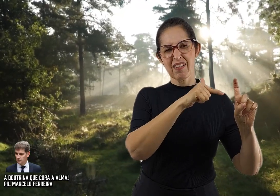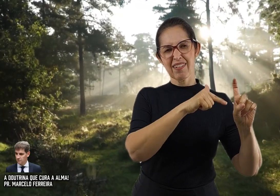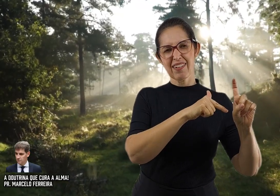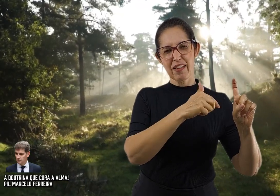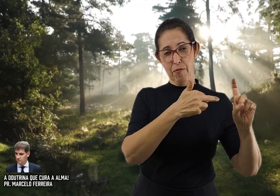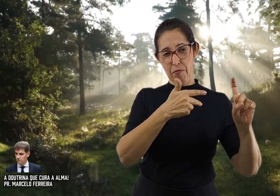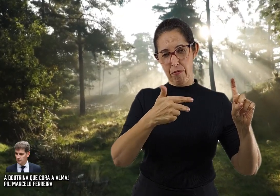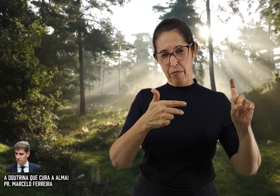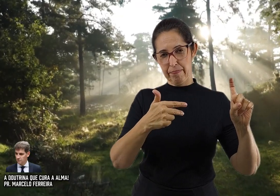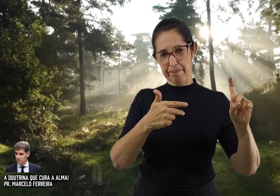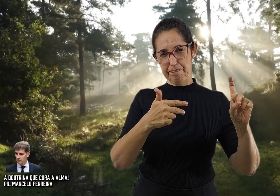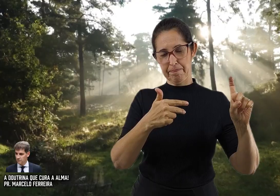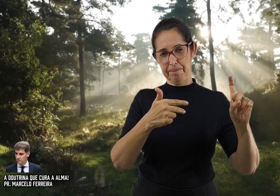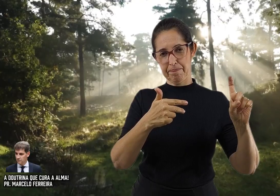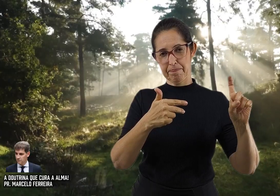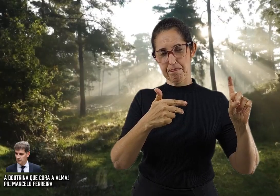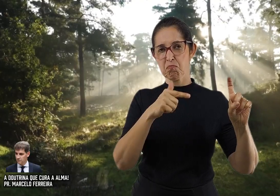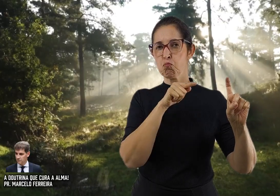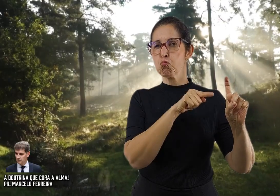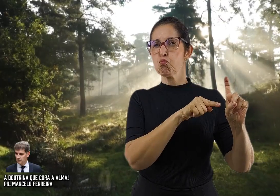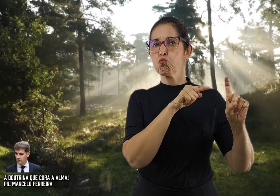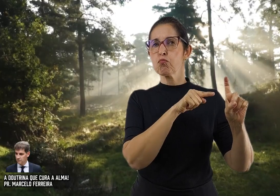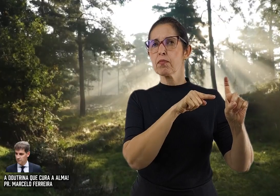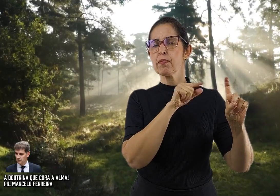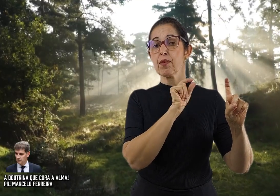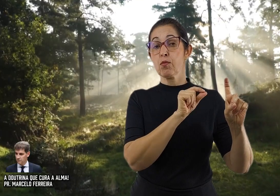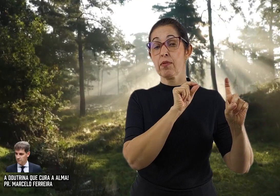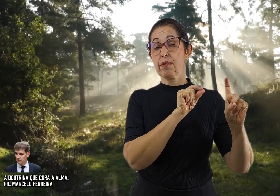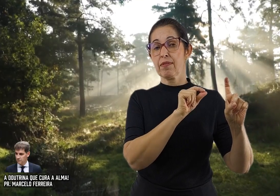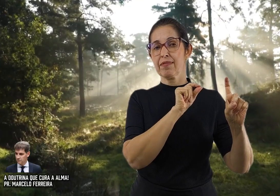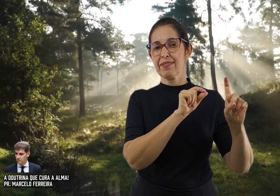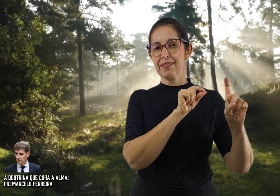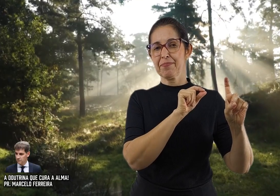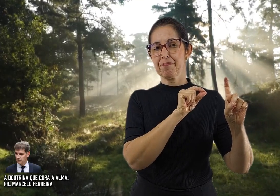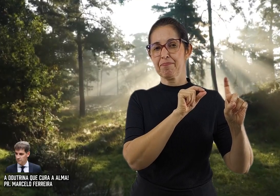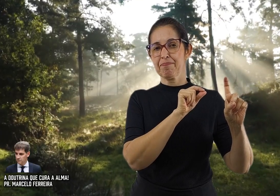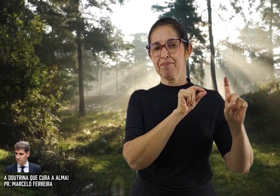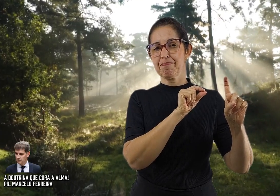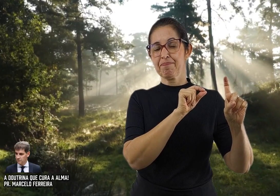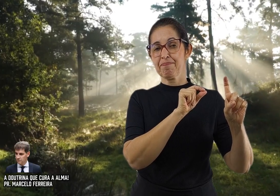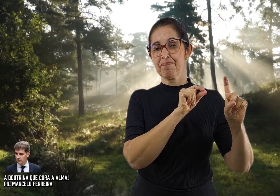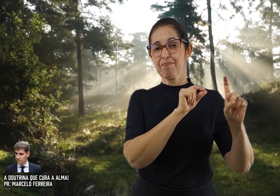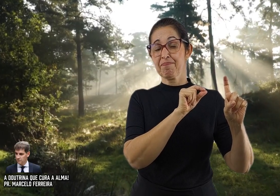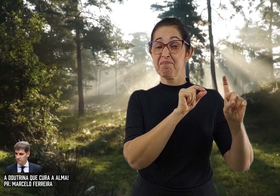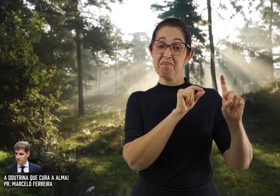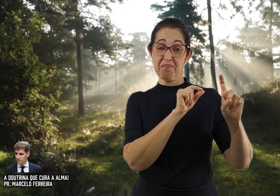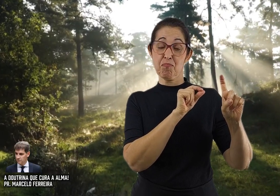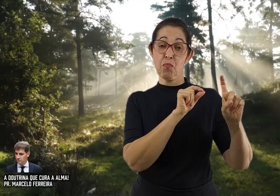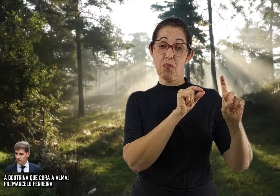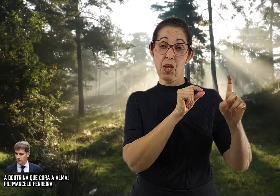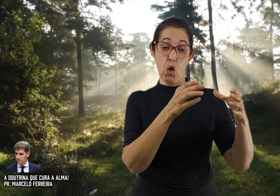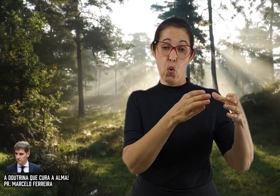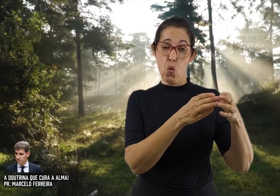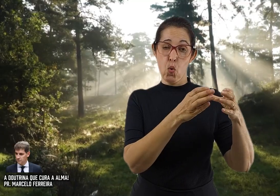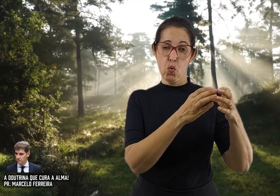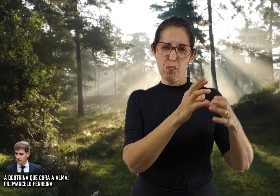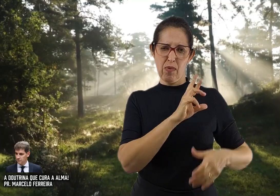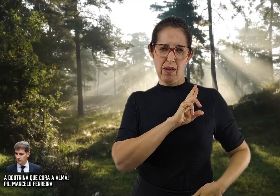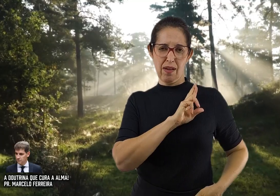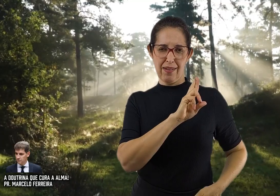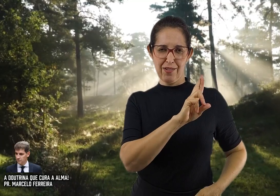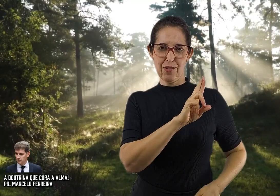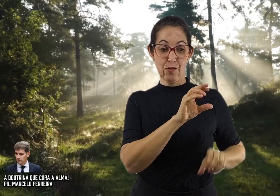é um ensino estabelecido por uma entidade